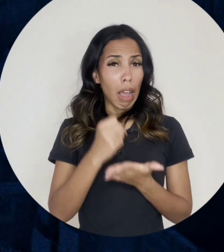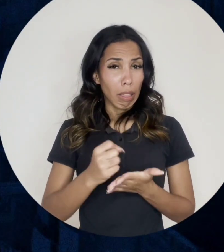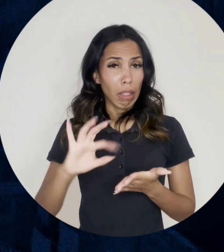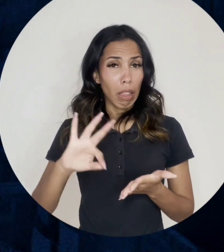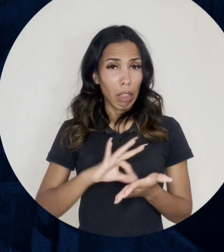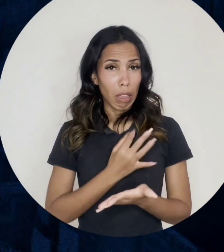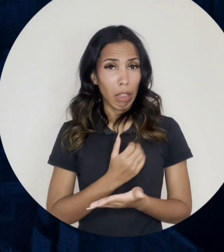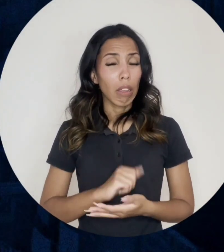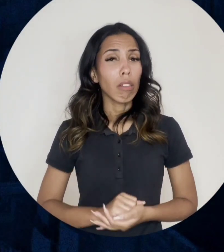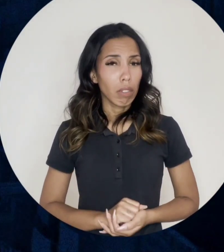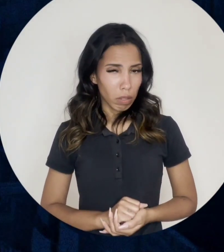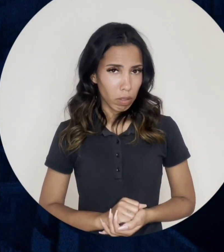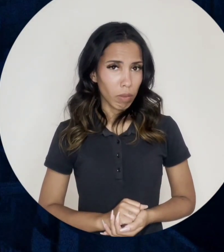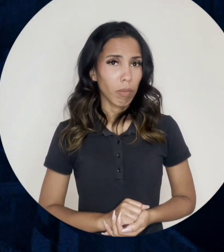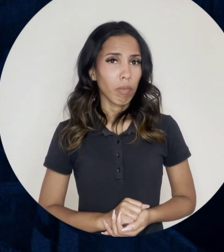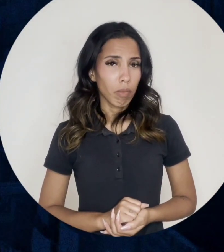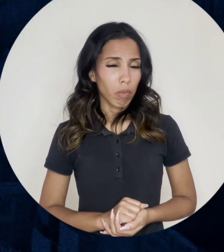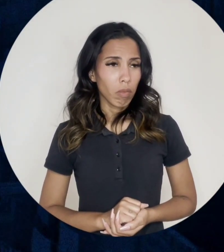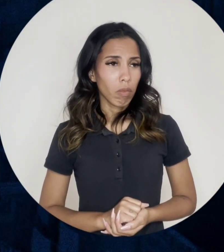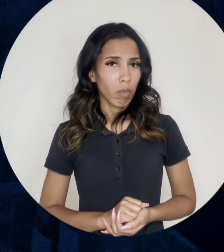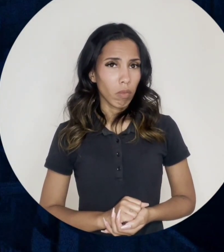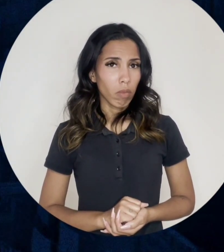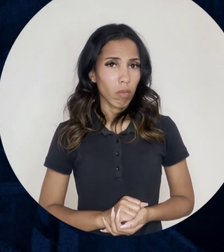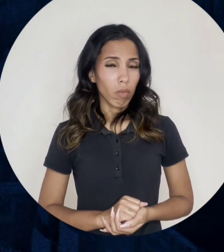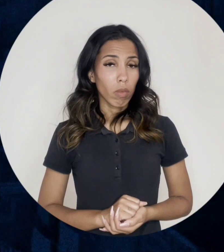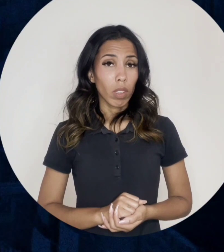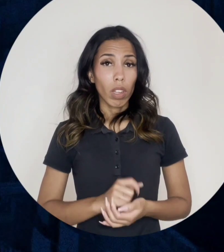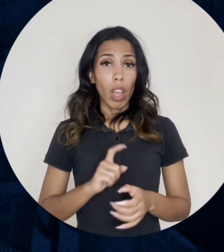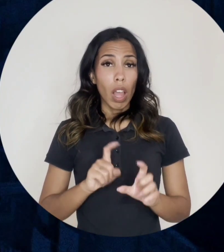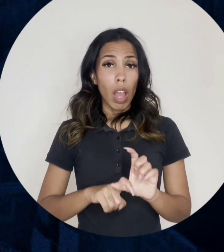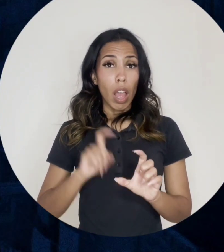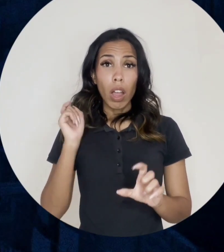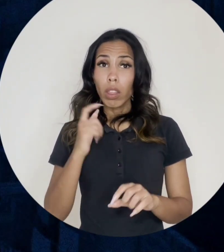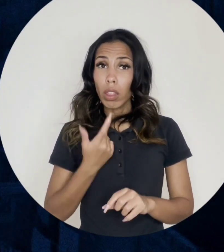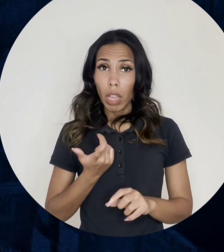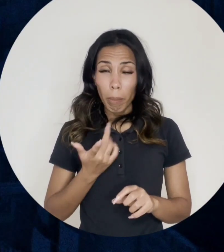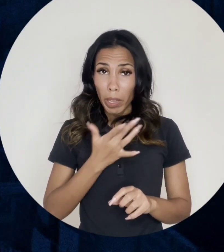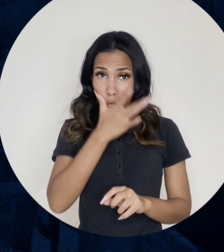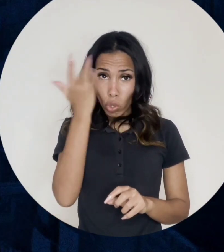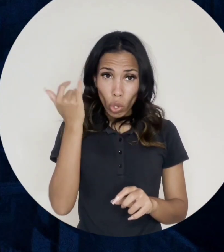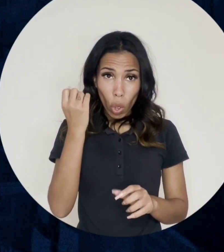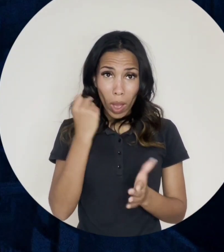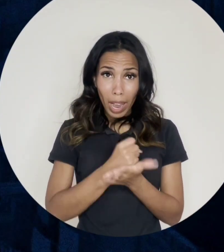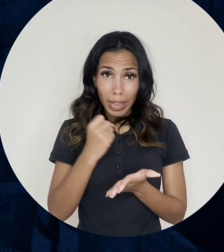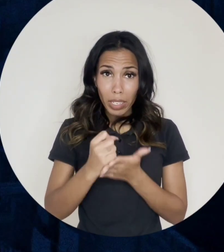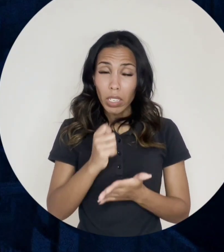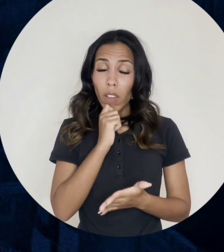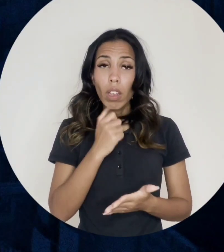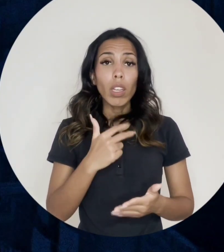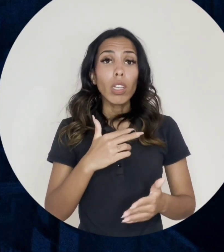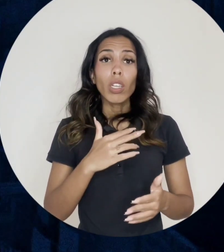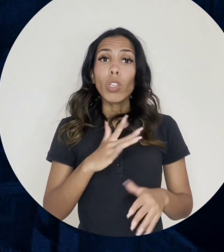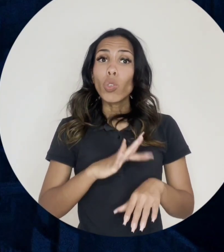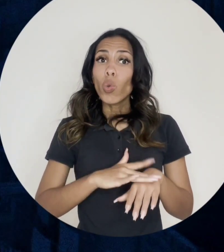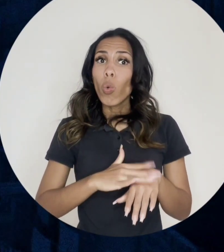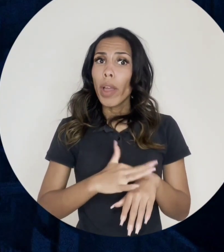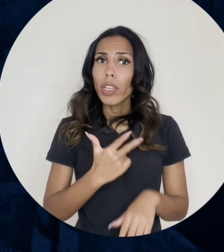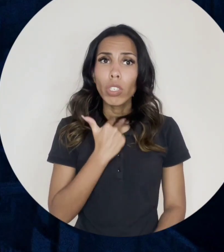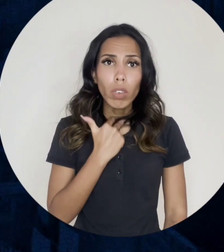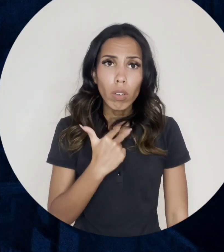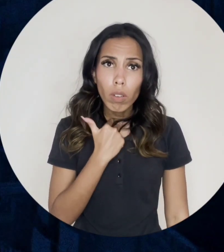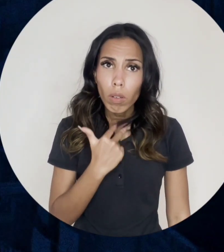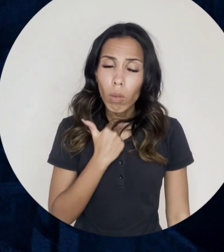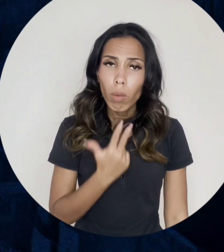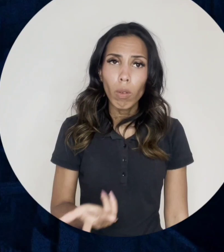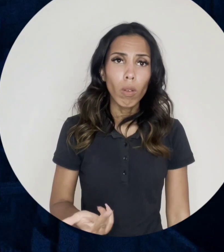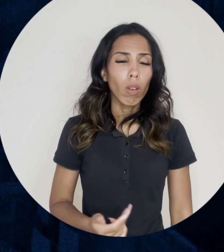tá certo. O autônomo não pode ficar doente. E aí tem umas coisas